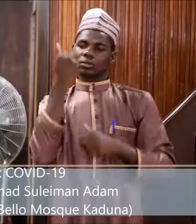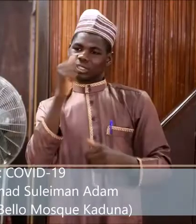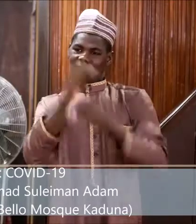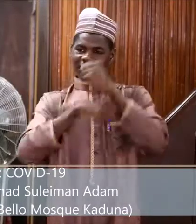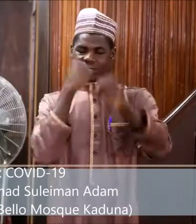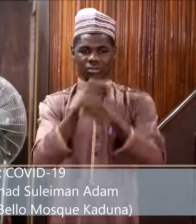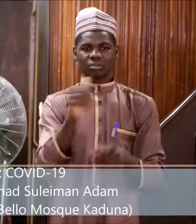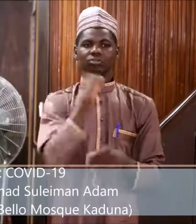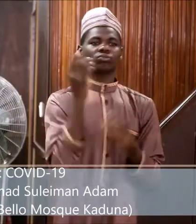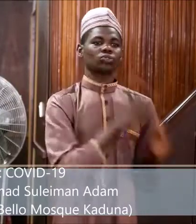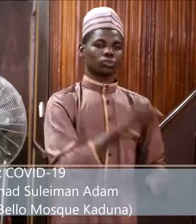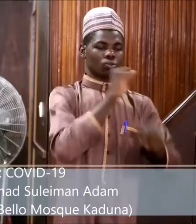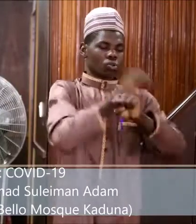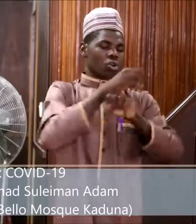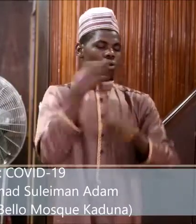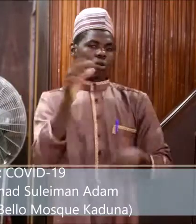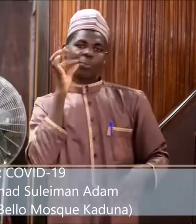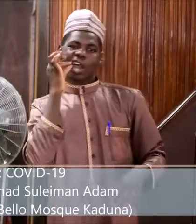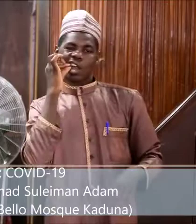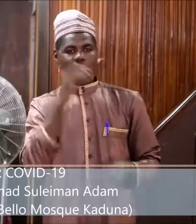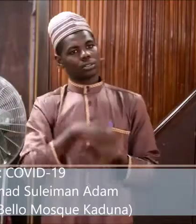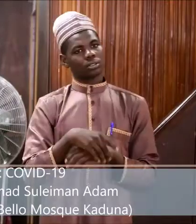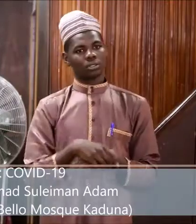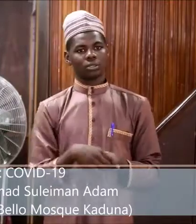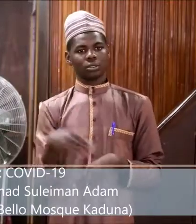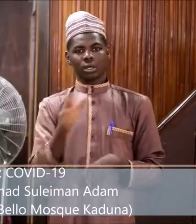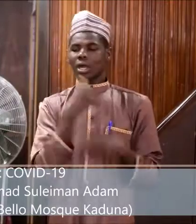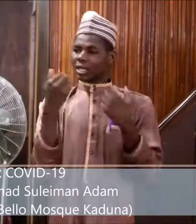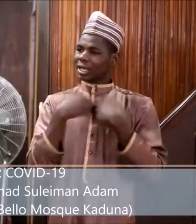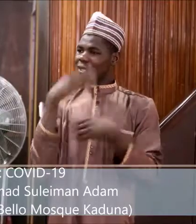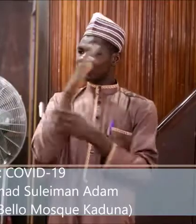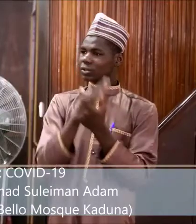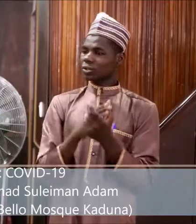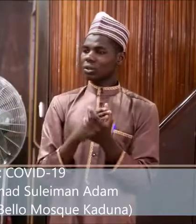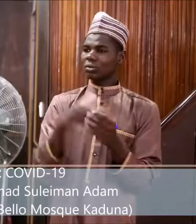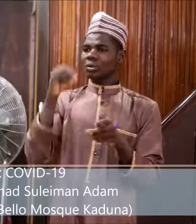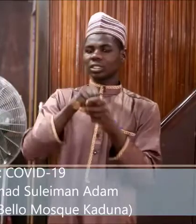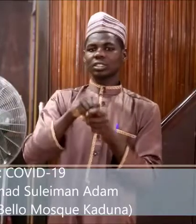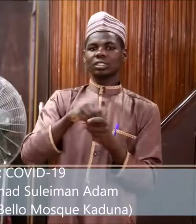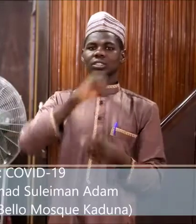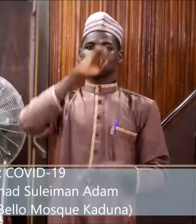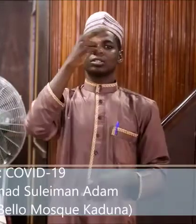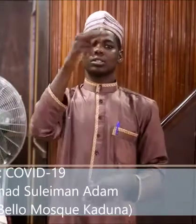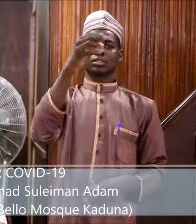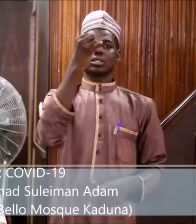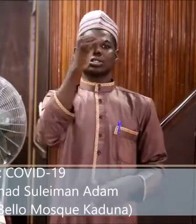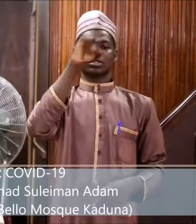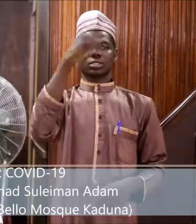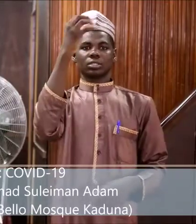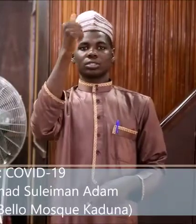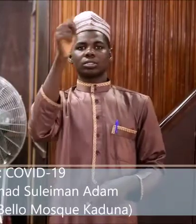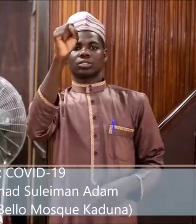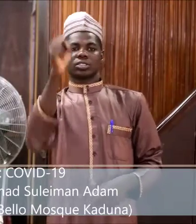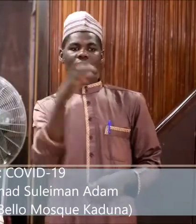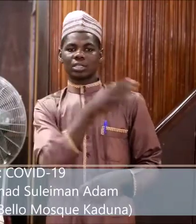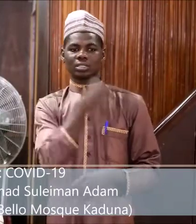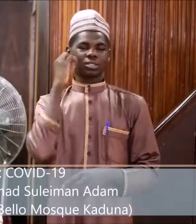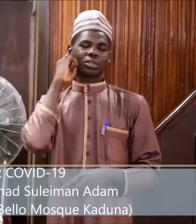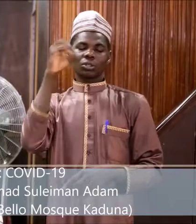da a Hijaz, dukkan Hijaz da masallacin Haram da na Madina ba inda aka yi sallah, wannan shekara ta